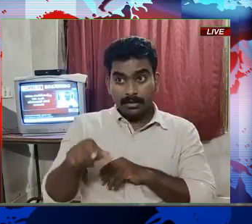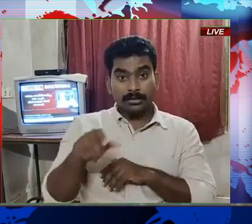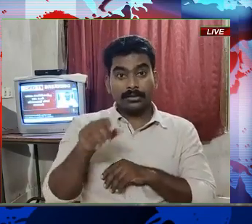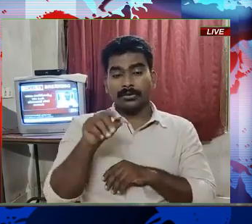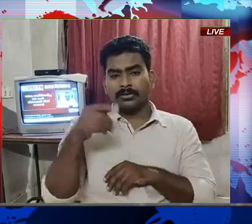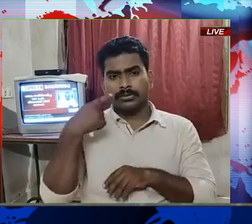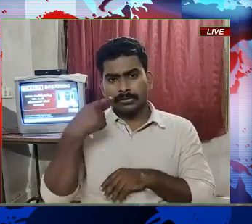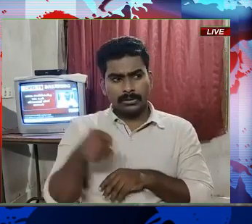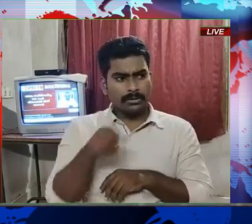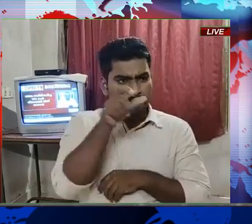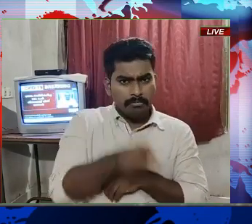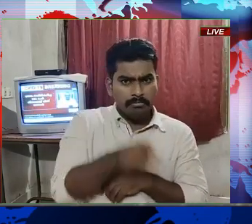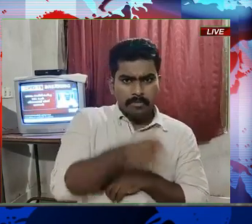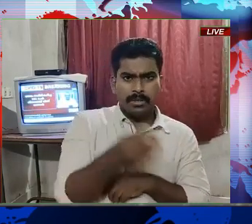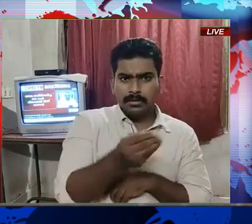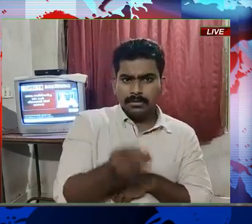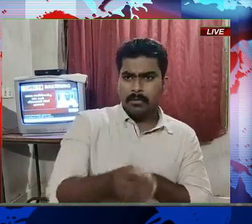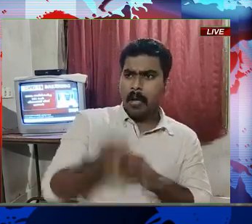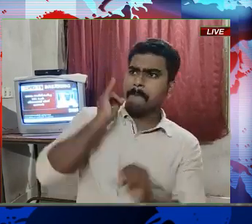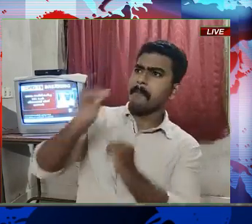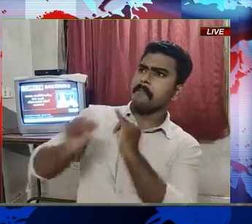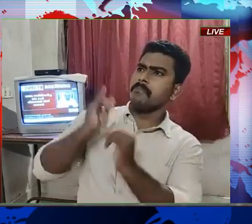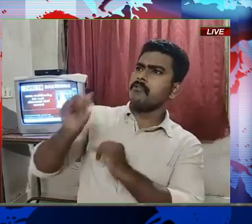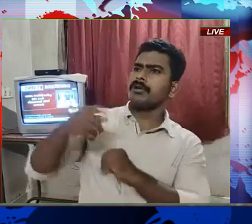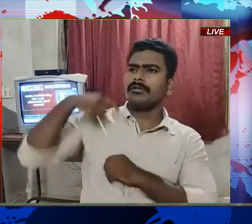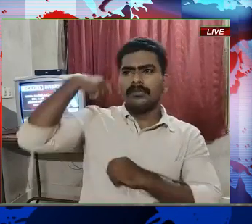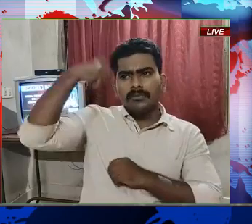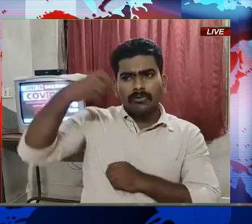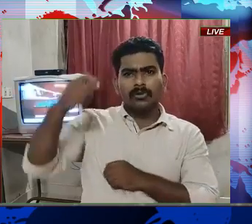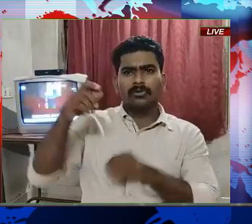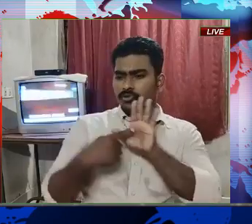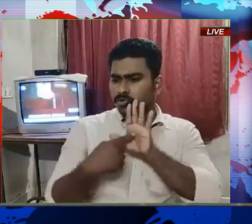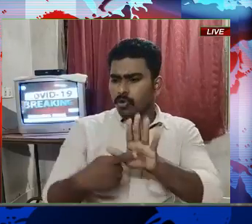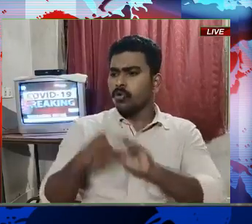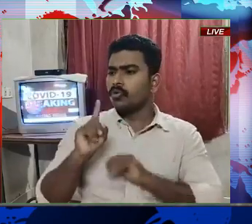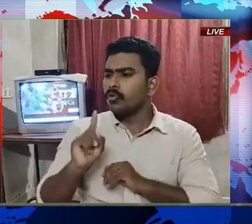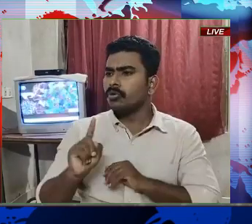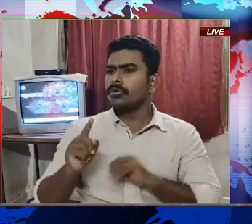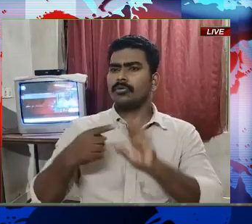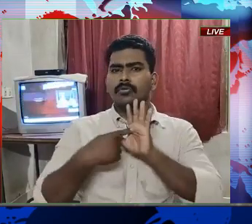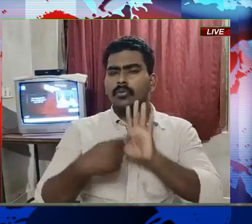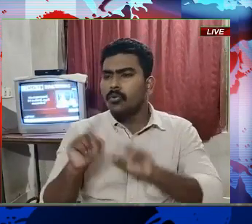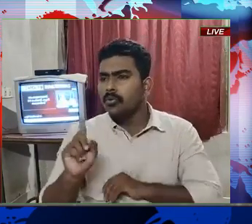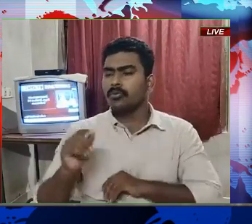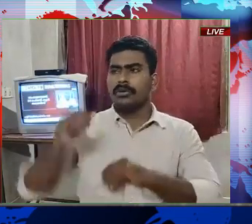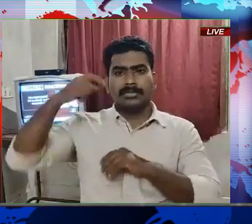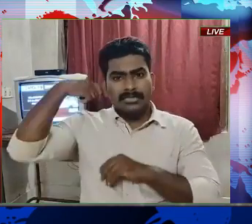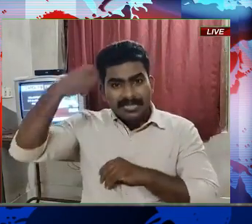ഓൺലൈൻ പരാതി പരിഹാര സംവിധാനം എന്ന ഖ്യാതി നേടിയിട്ടുണ്ട്.